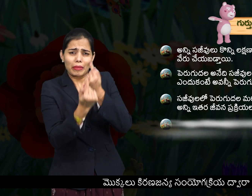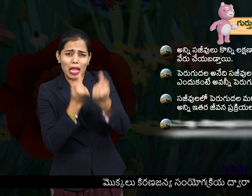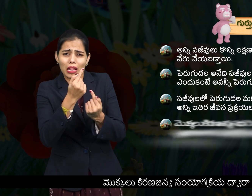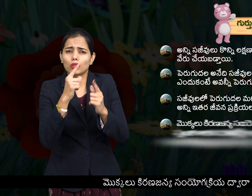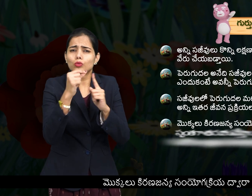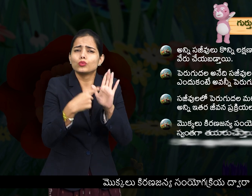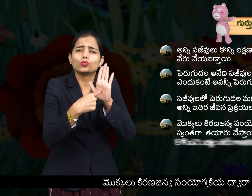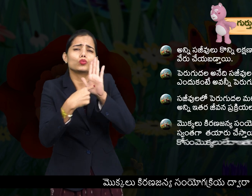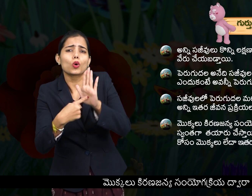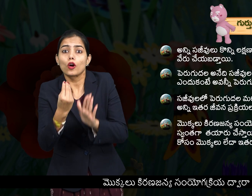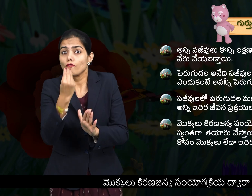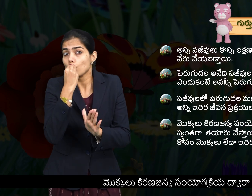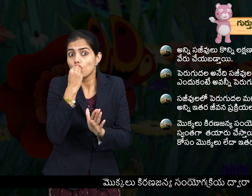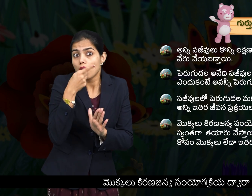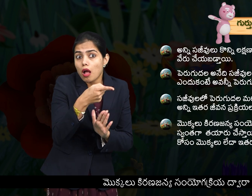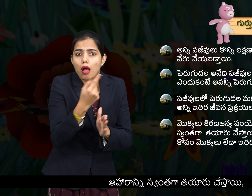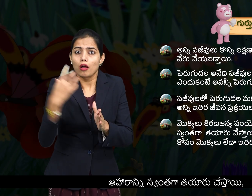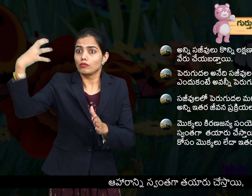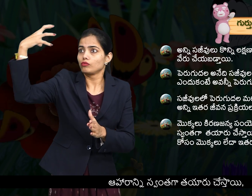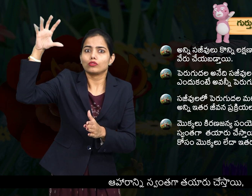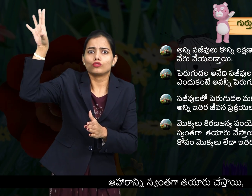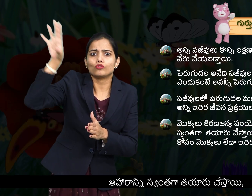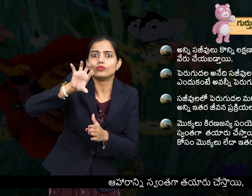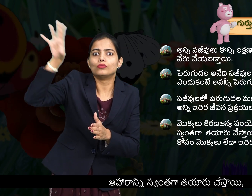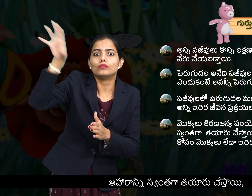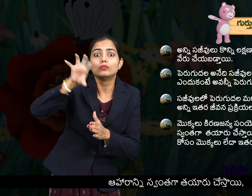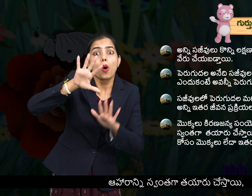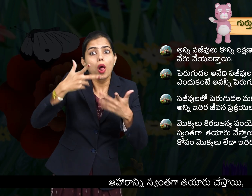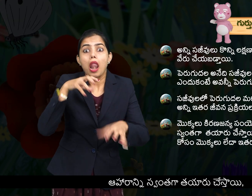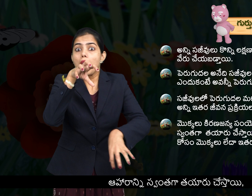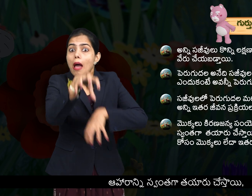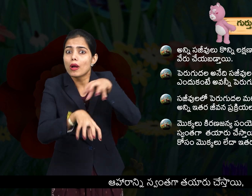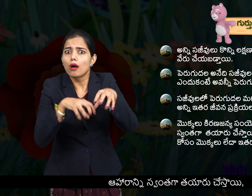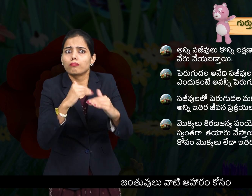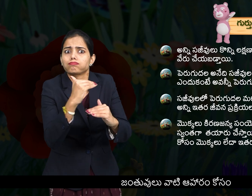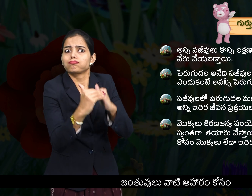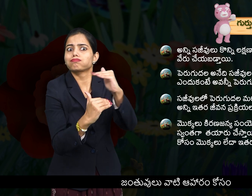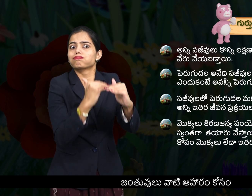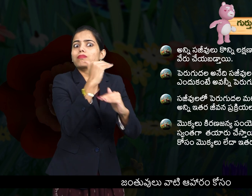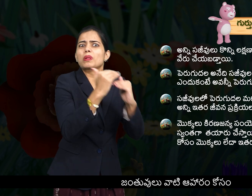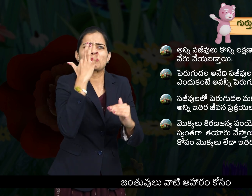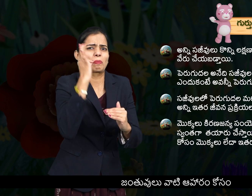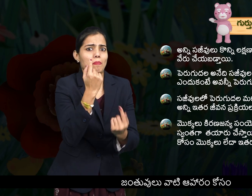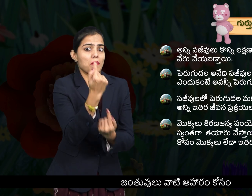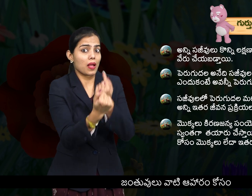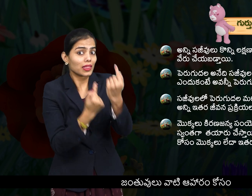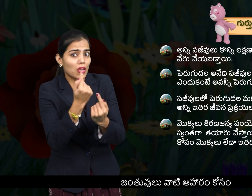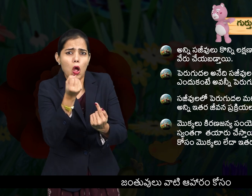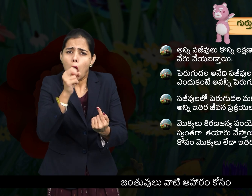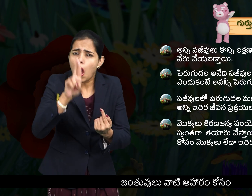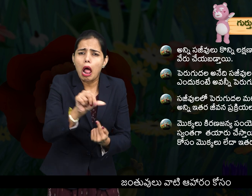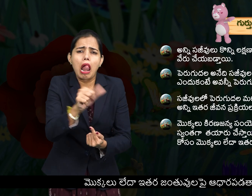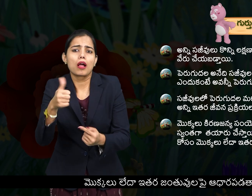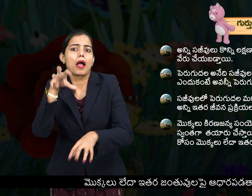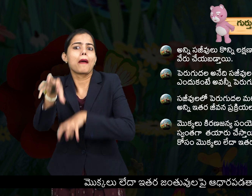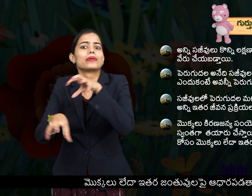మొక్కలు కిరణజన్య సంయోగ క్రియ ద్వారా ఆహారాన్ని స్వంతగా తయారు చేస్తాయి. జంతువులు వాటి ఆహారం